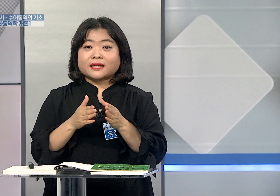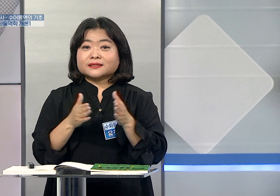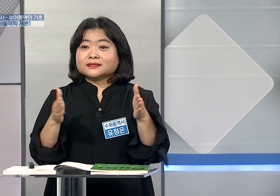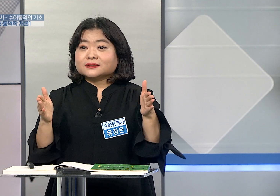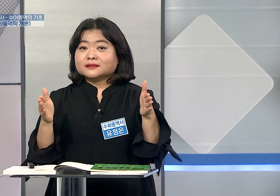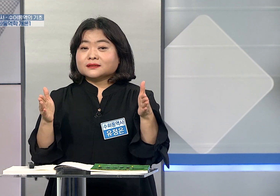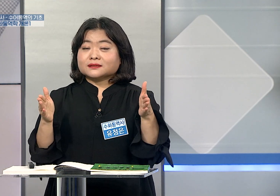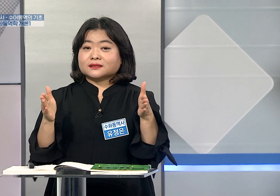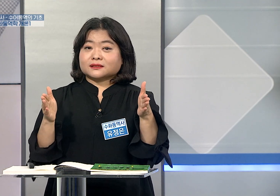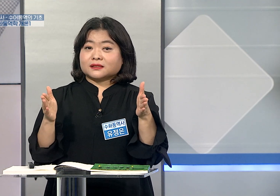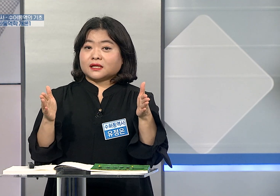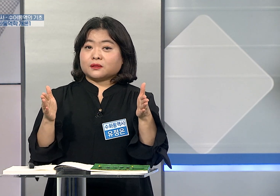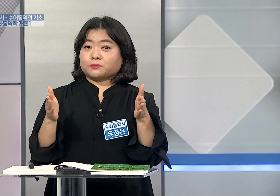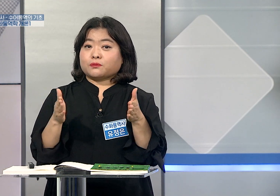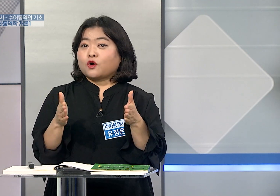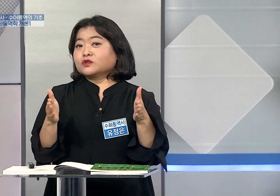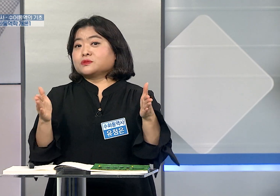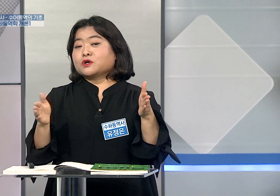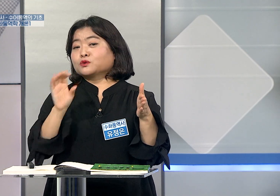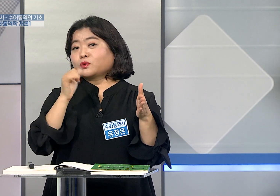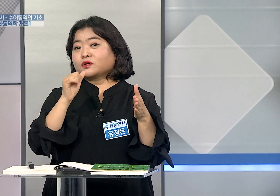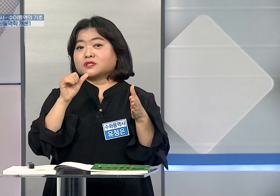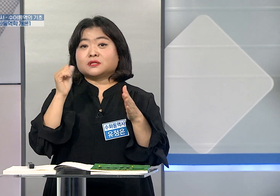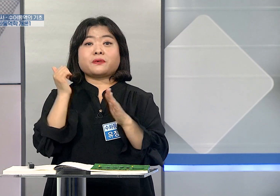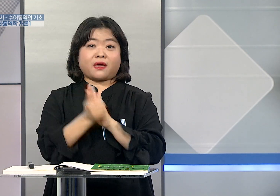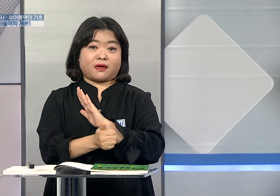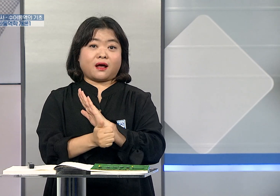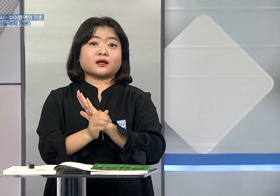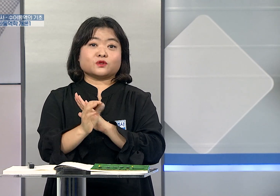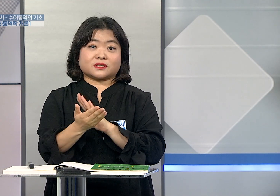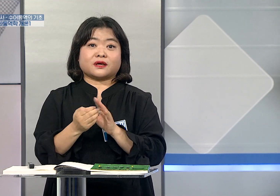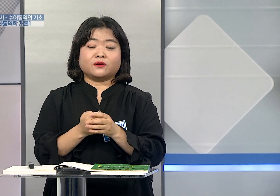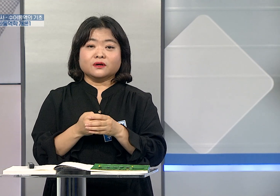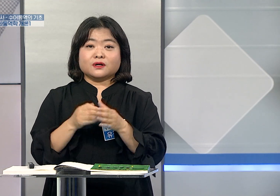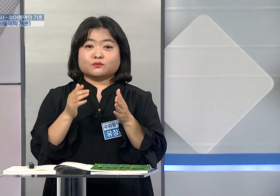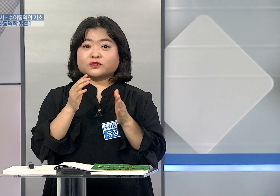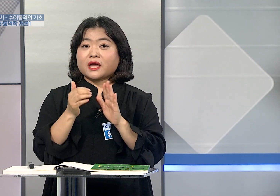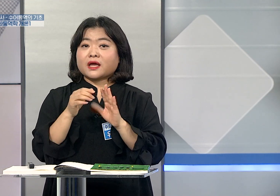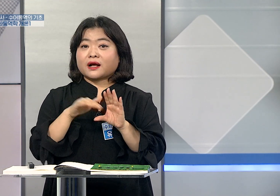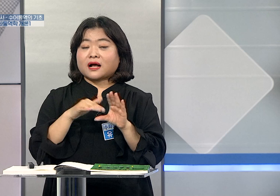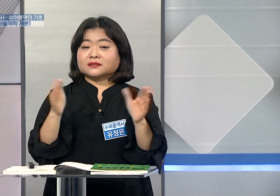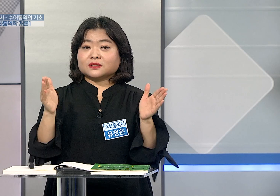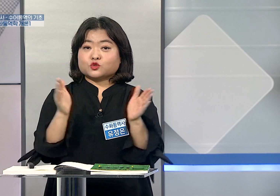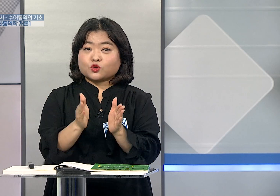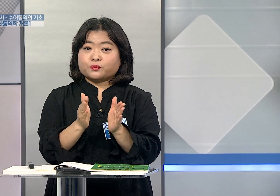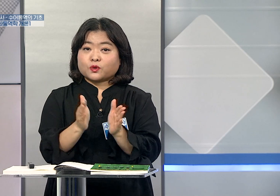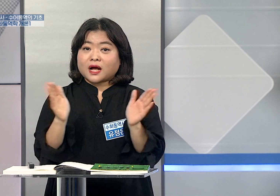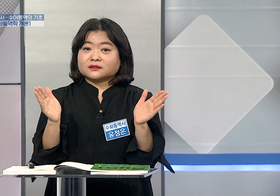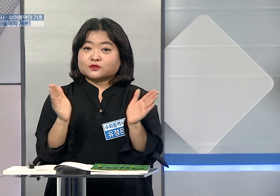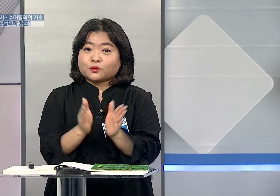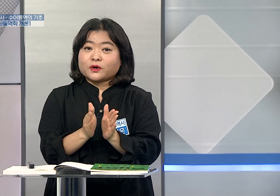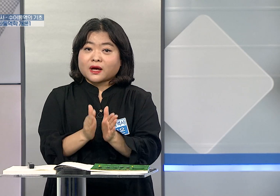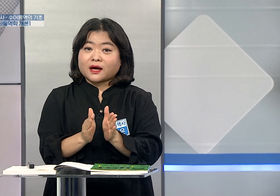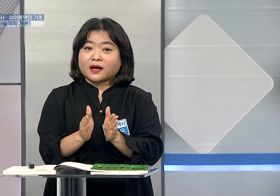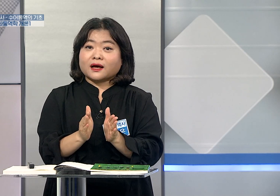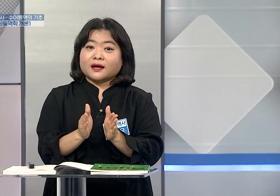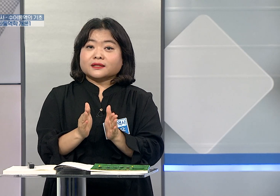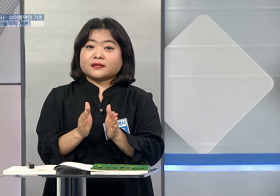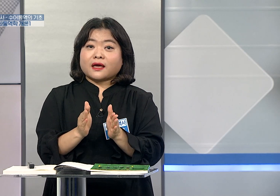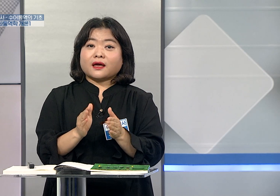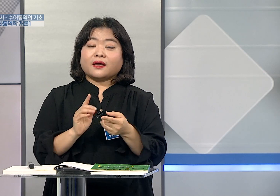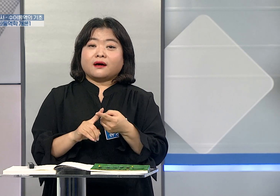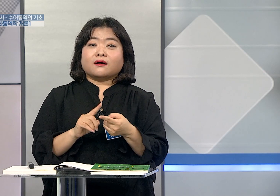문화의 간극이 멀어지면 통역이 실패하게 되잖아요. 문화의 간극을